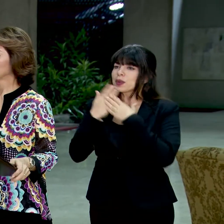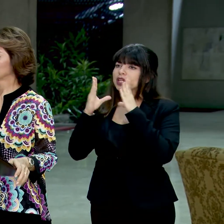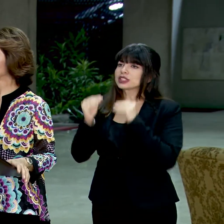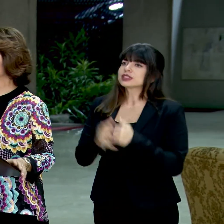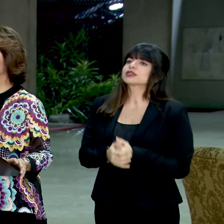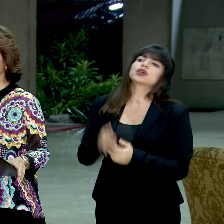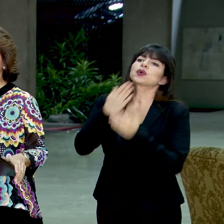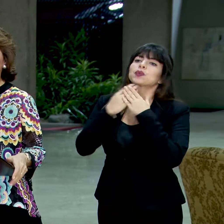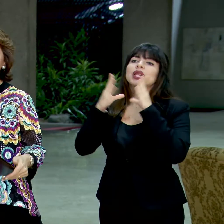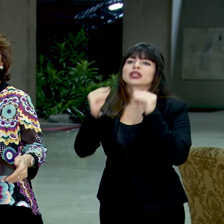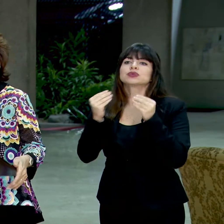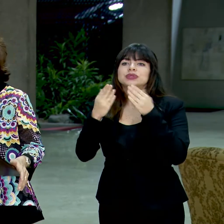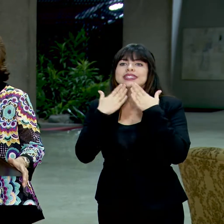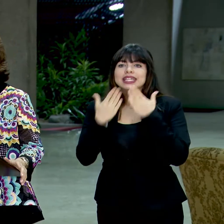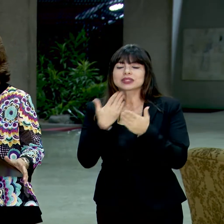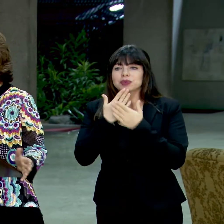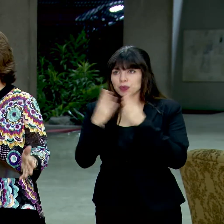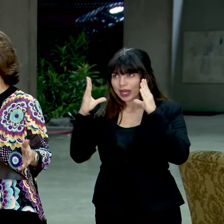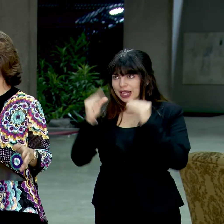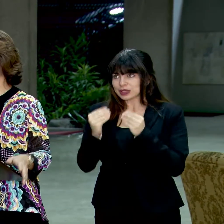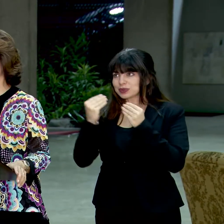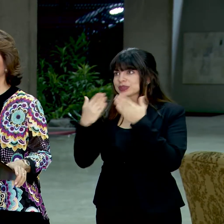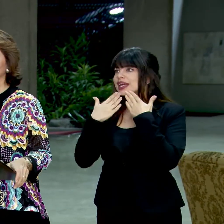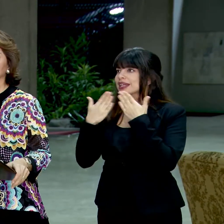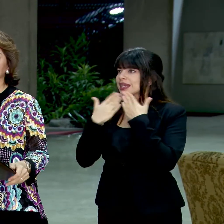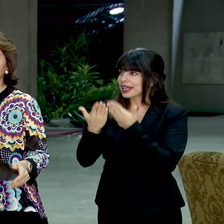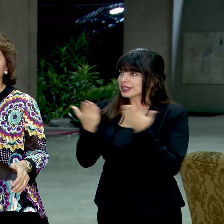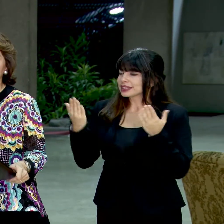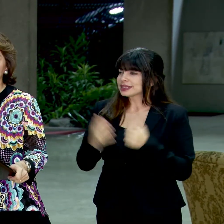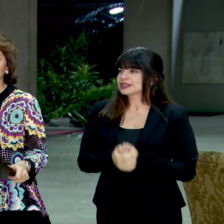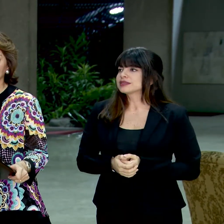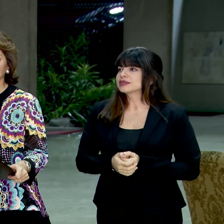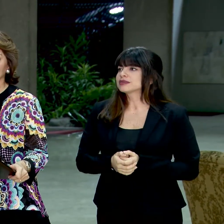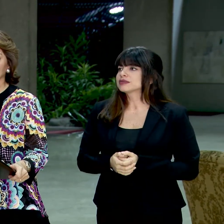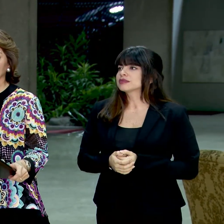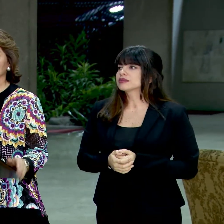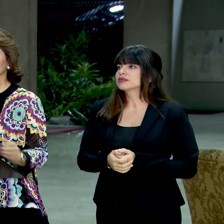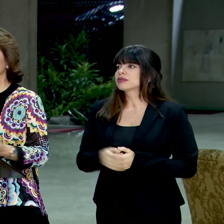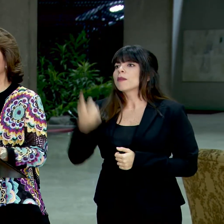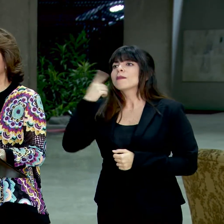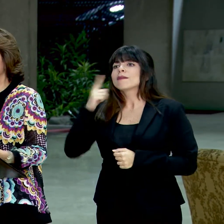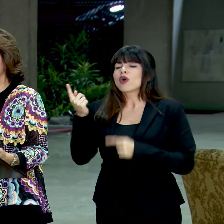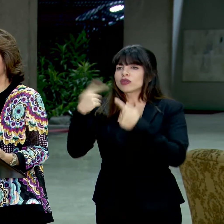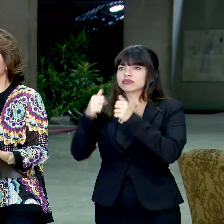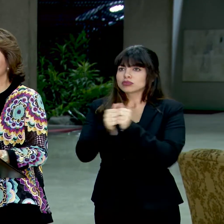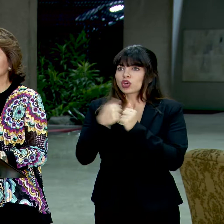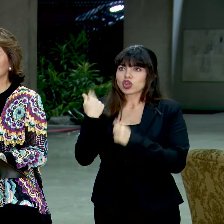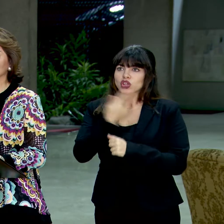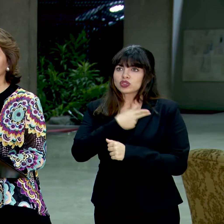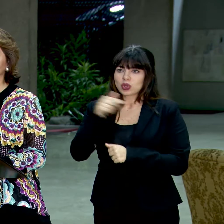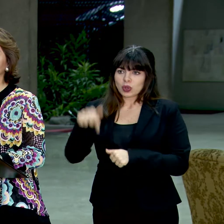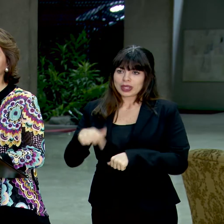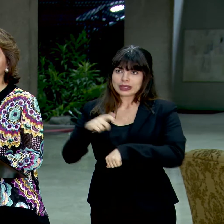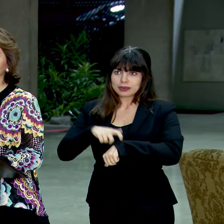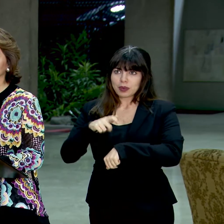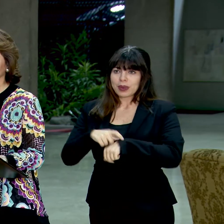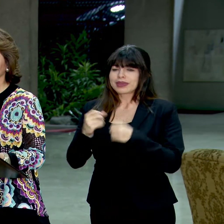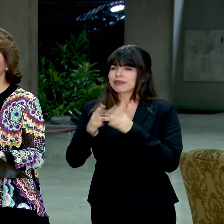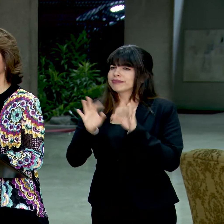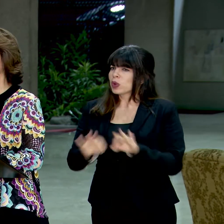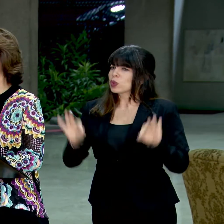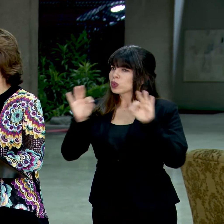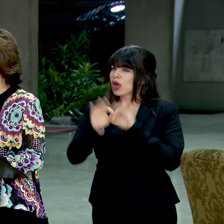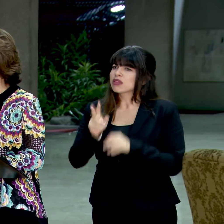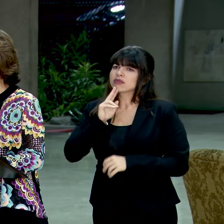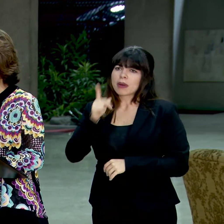noches. Buenas noches, muchas gracias. Muy buenas noches, muchas gracias por habernos acompañado en esta ocasión tan